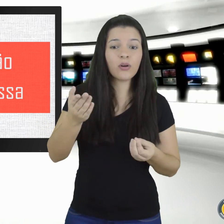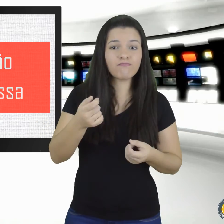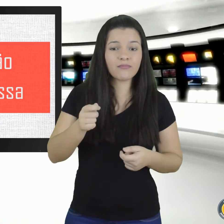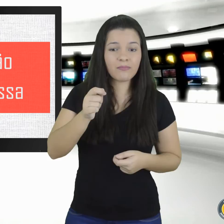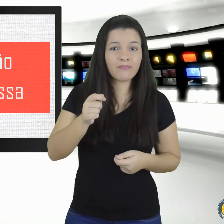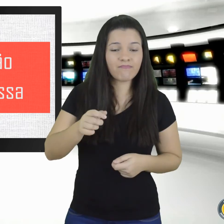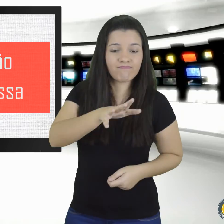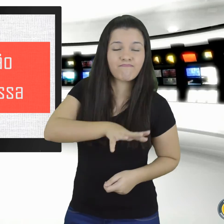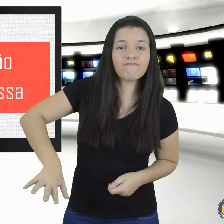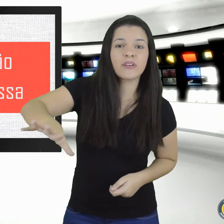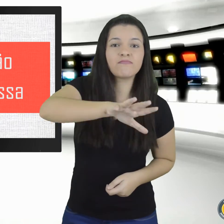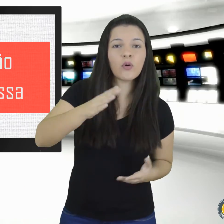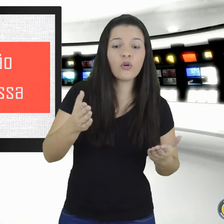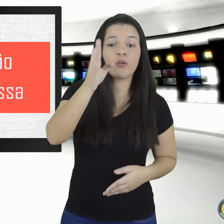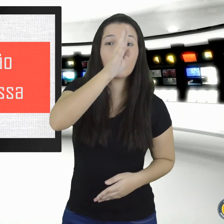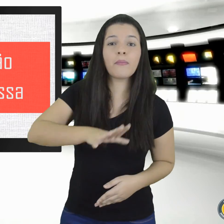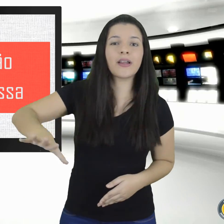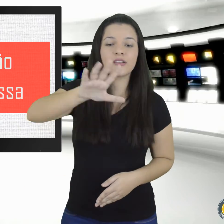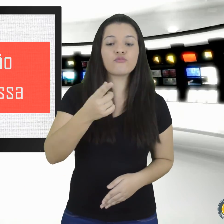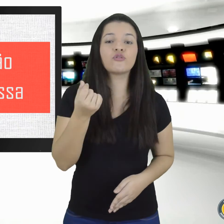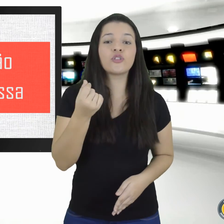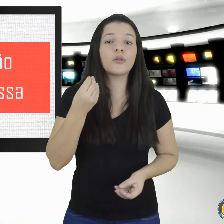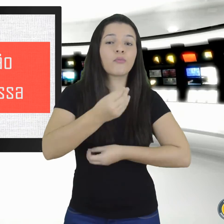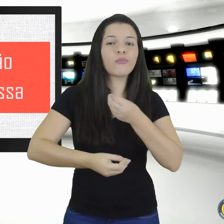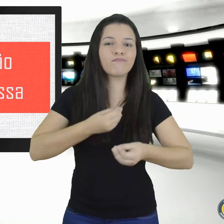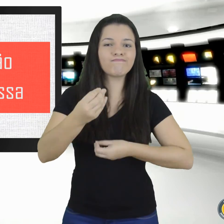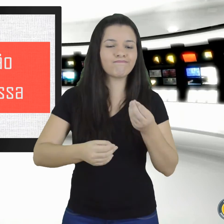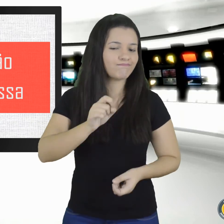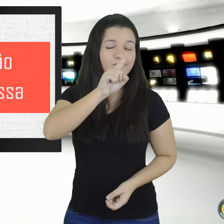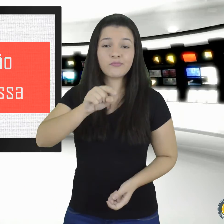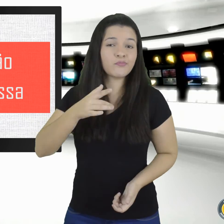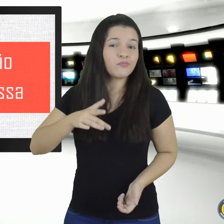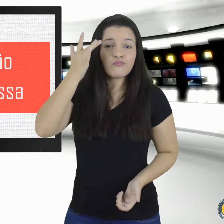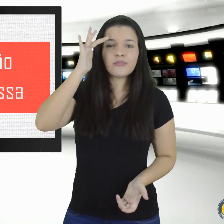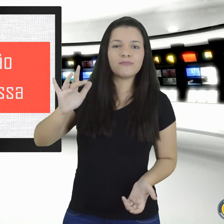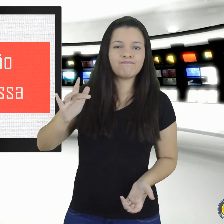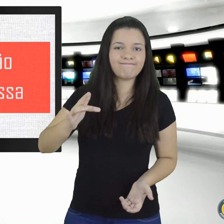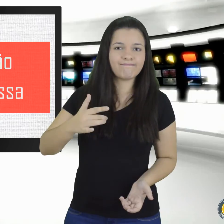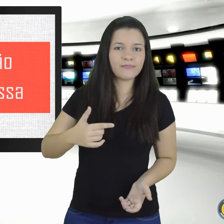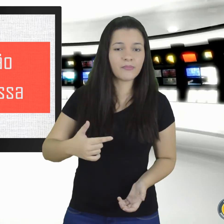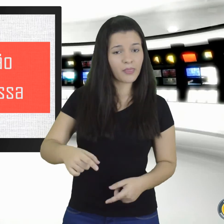No entanto, apesar das incertezas futuras, encerramos o ano com saldo positivo.